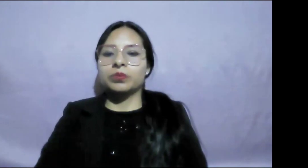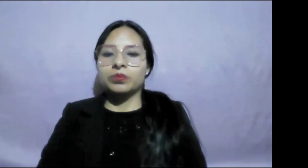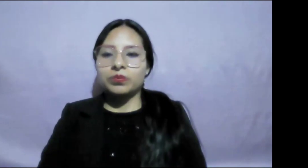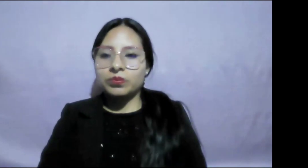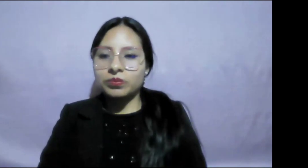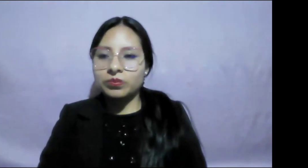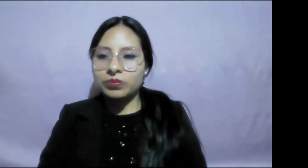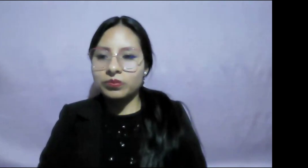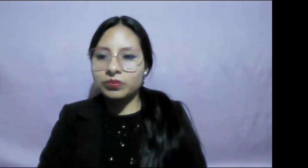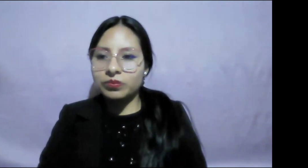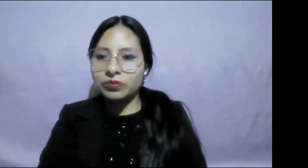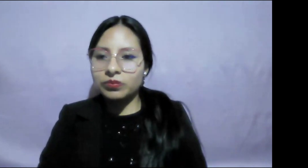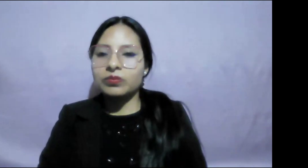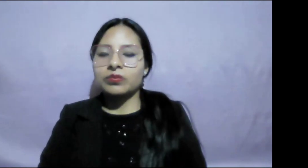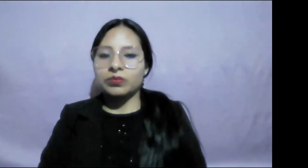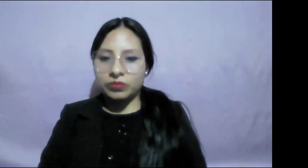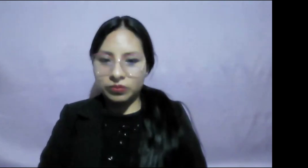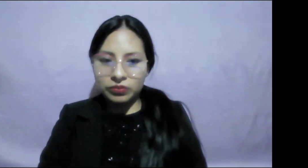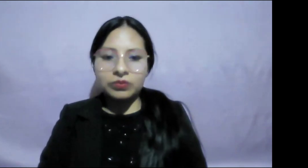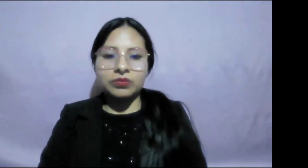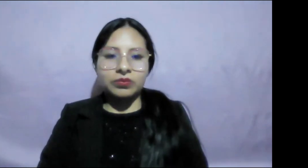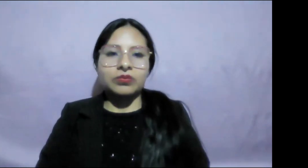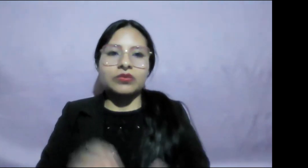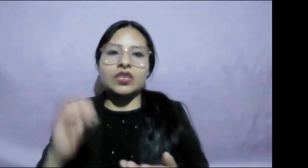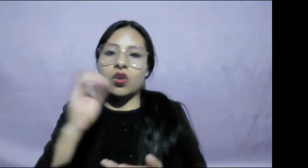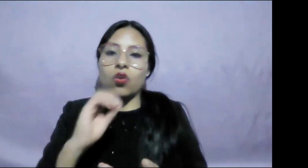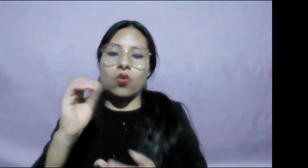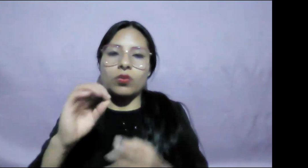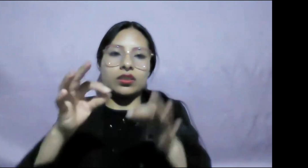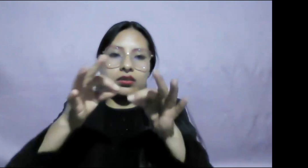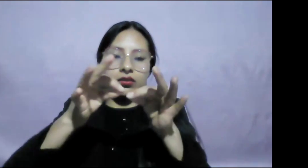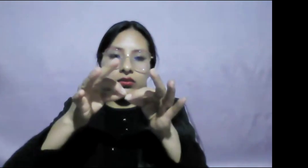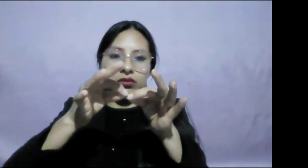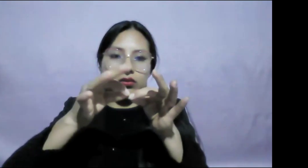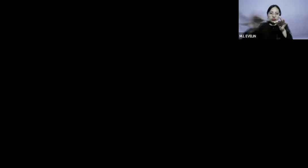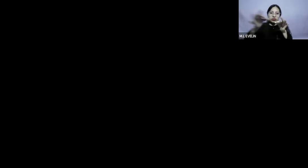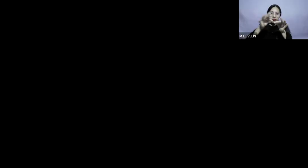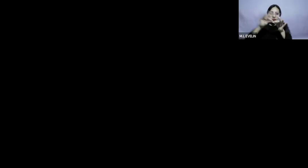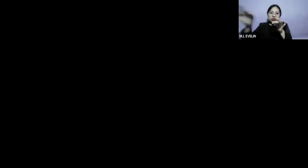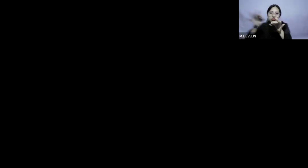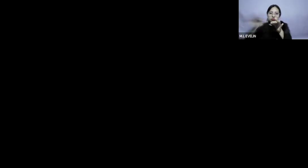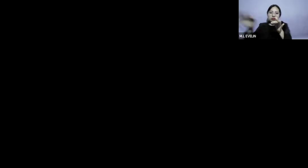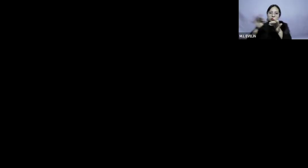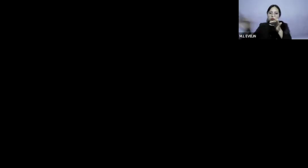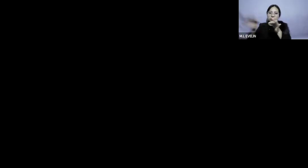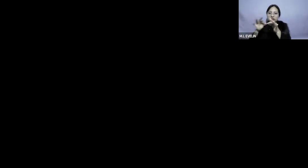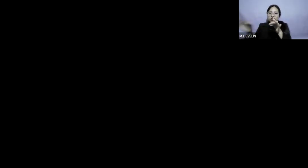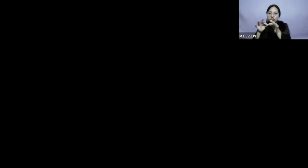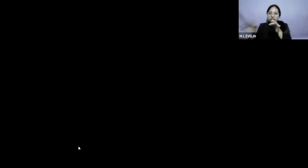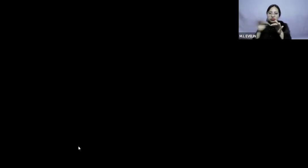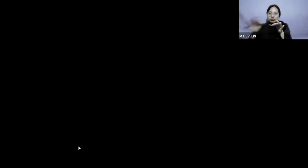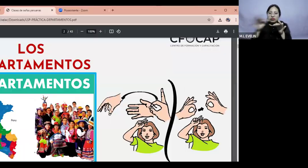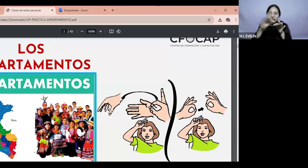yurii María Julia em Manuel Lucerito Alison lidet Tobías Marita por prender sus